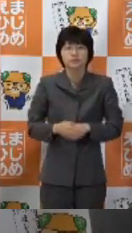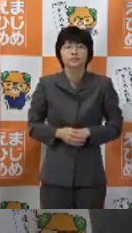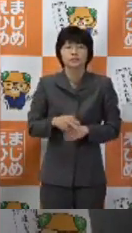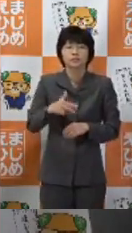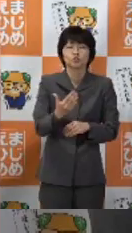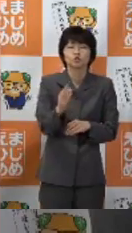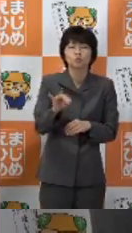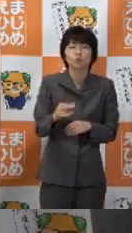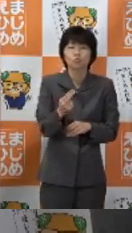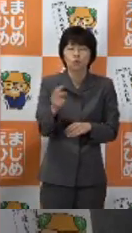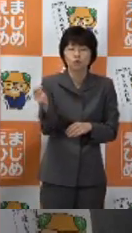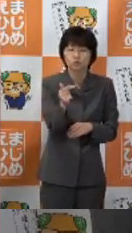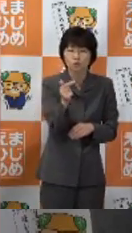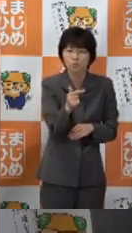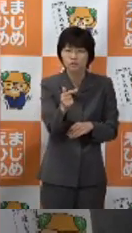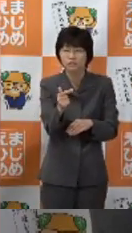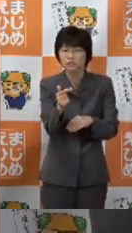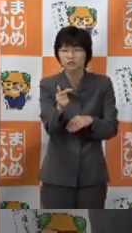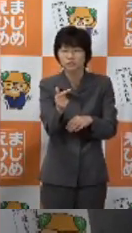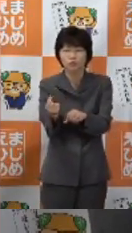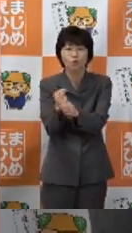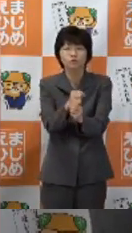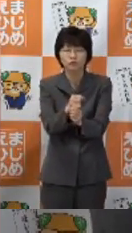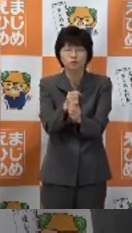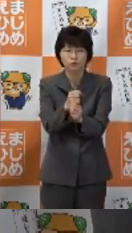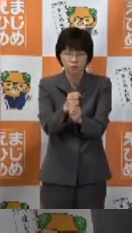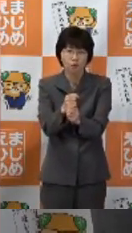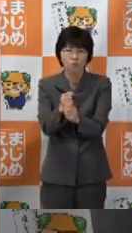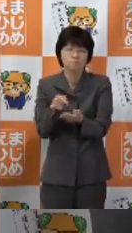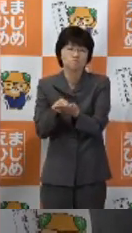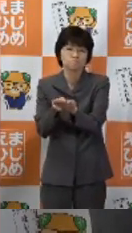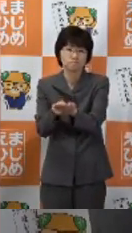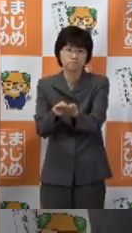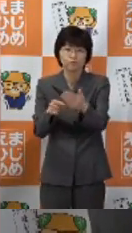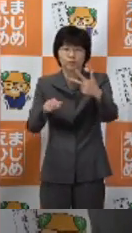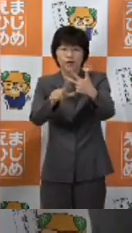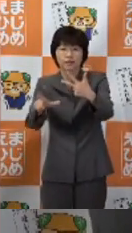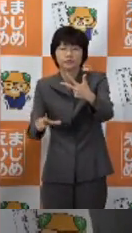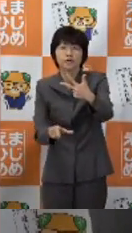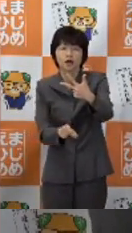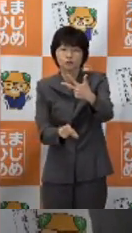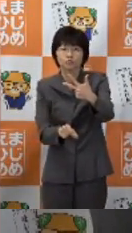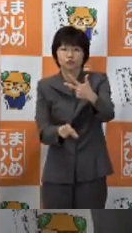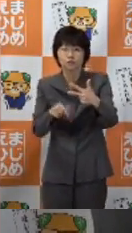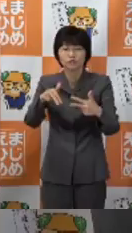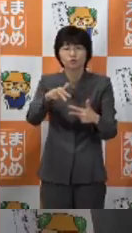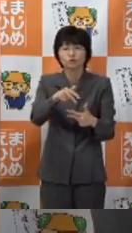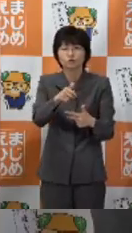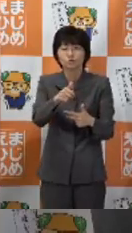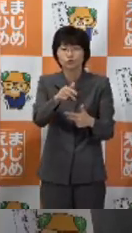から国土交通大臣に対して駐機スポット葬儀場説明